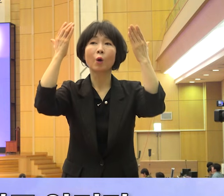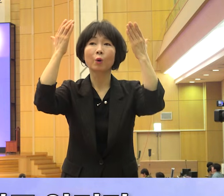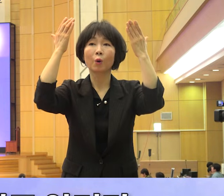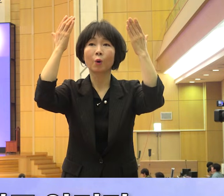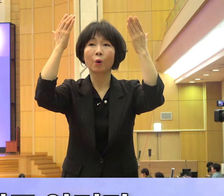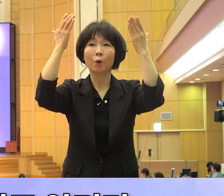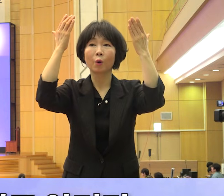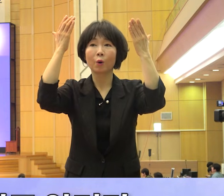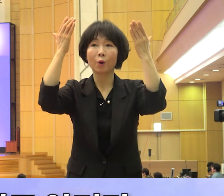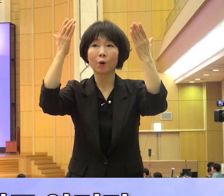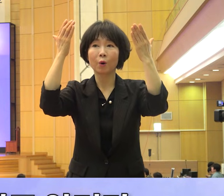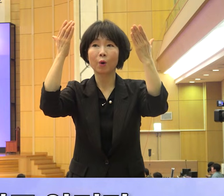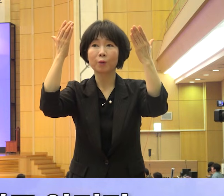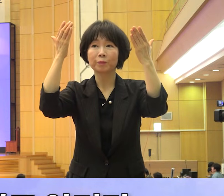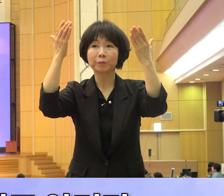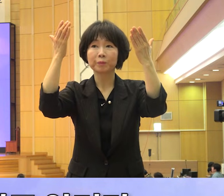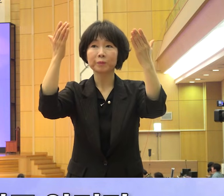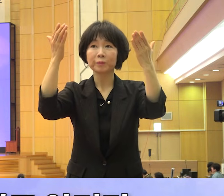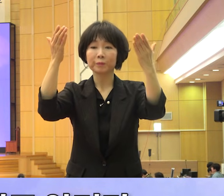감사드려요.